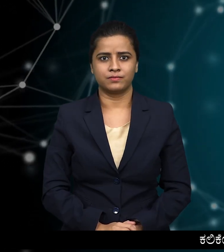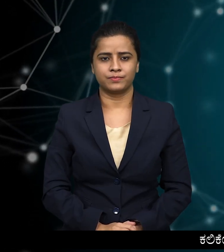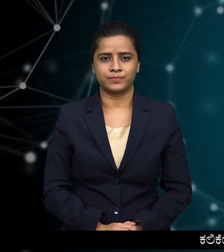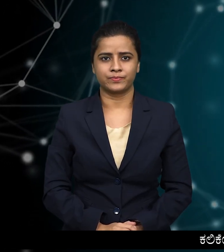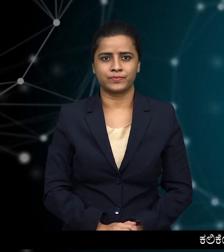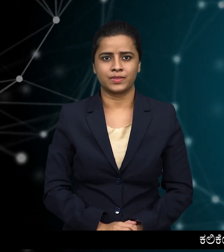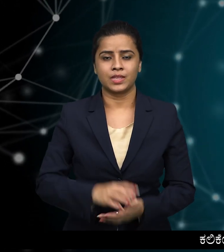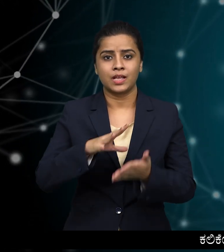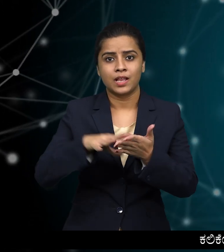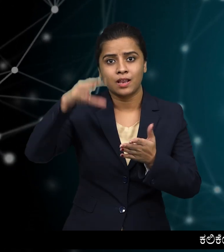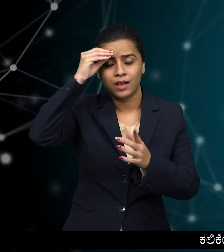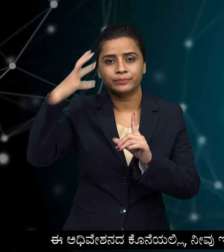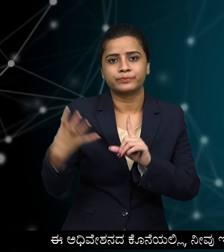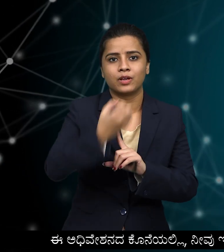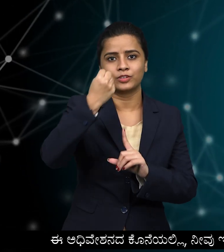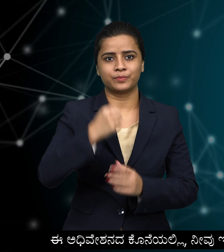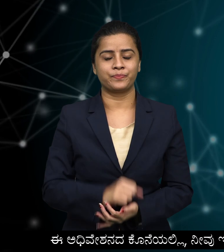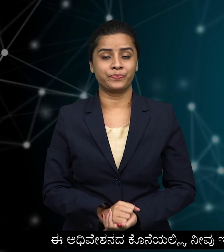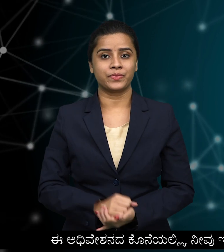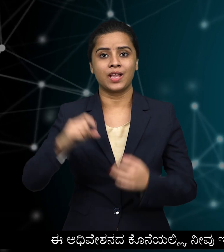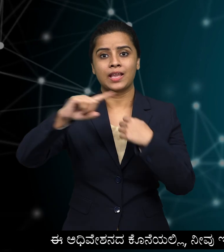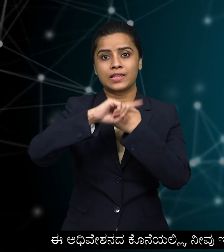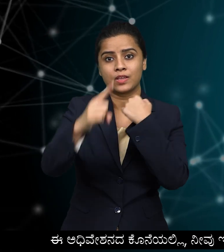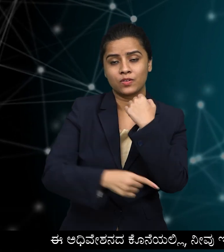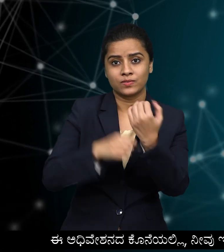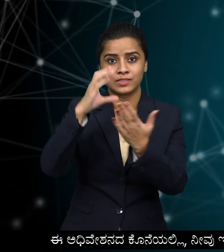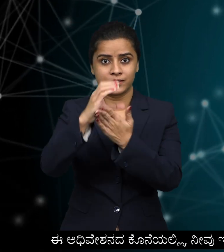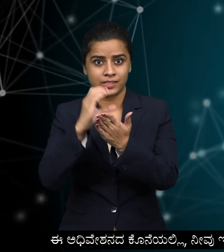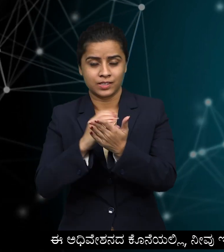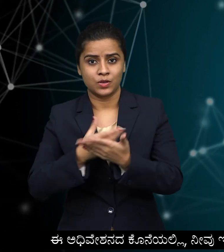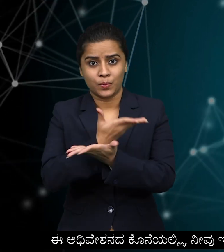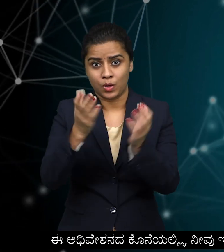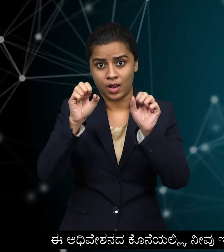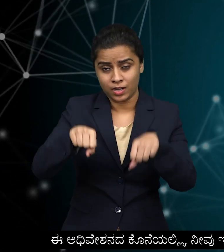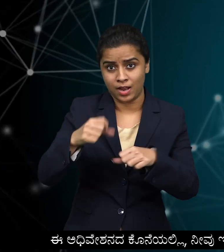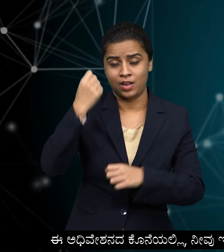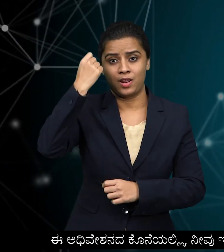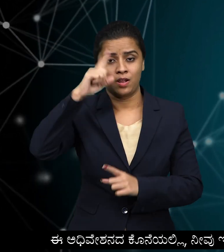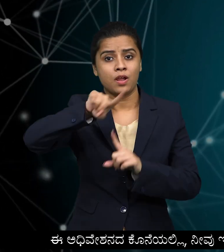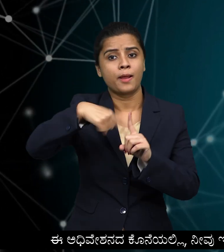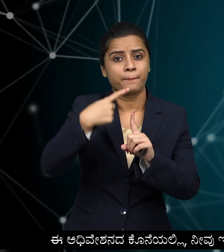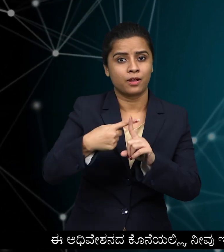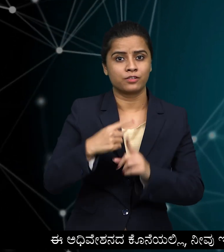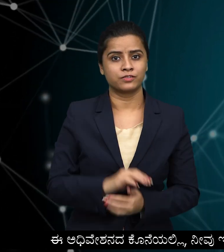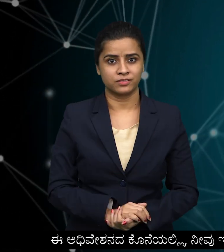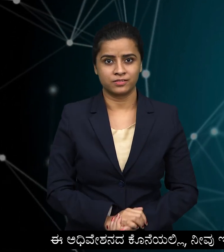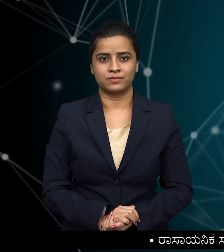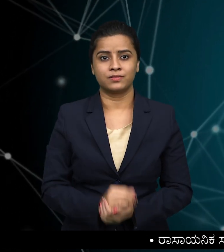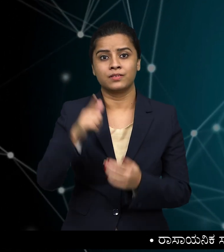ಕಲಿಕೆಯ ಫಲಿತಾಂಶಗಳು. ಈ ಅಧಿವೇಶನದ ಕೊನೆಯಲ್ಲಿ ನೀವು ಇದರ ಬಗ್ಗೆ ಅರ್ಥ ಮಾಡಿಕೊಳ್ಳಲು ಸಾಧ್ಯವಾಗುತ್ತದೆ.